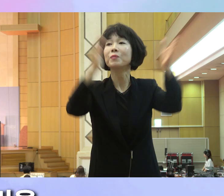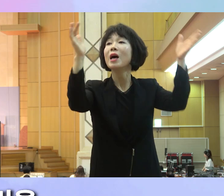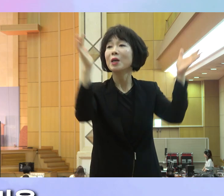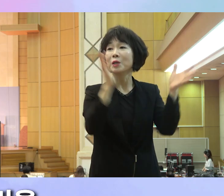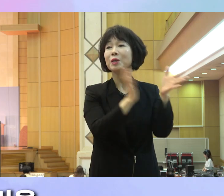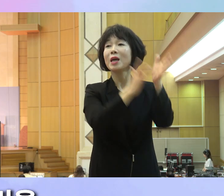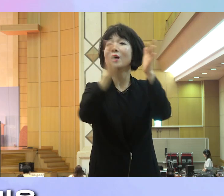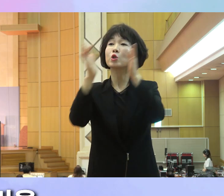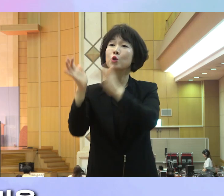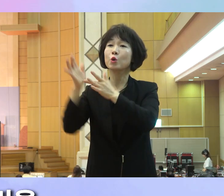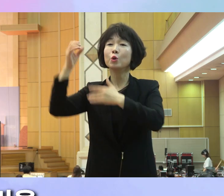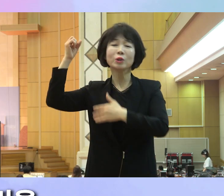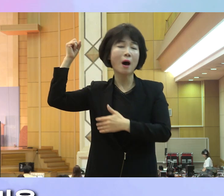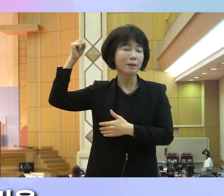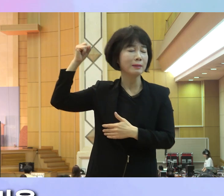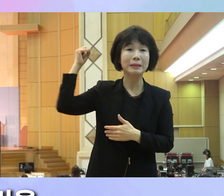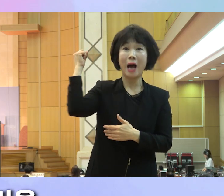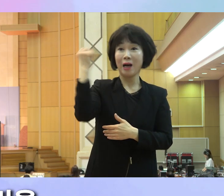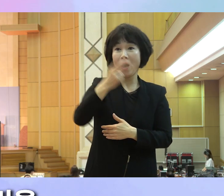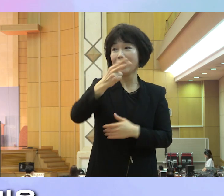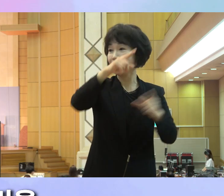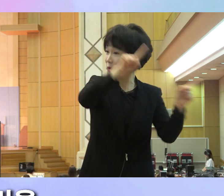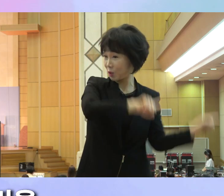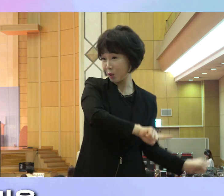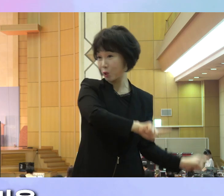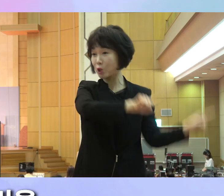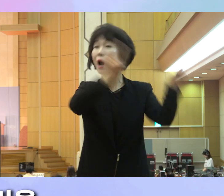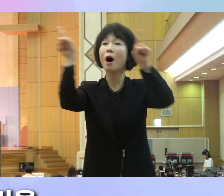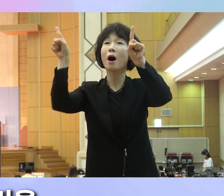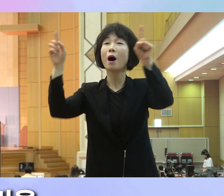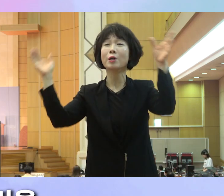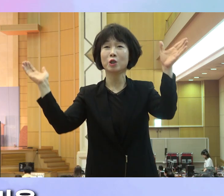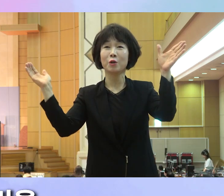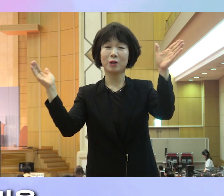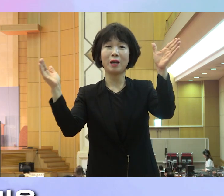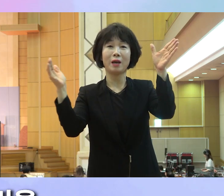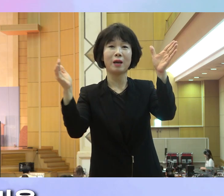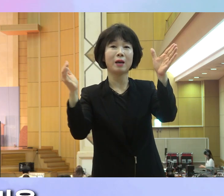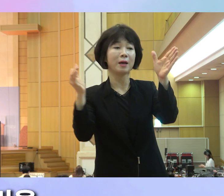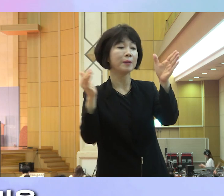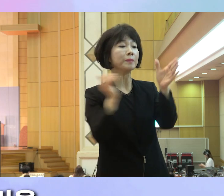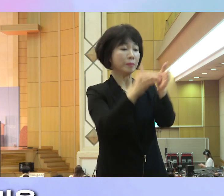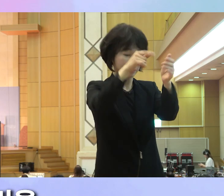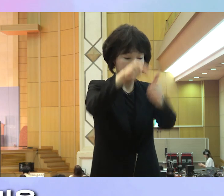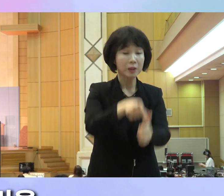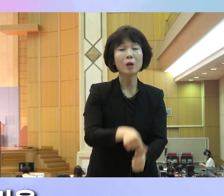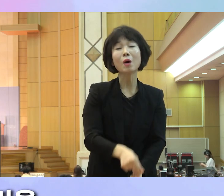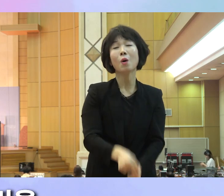사셨네. 예수가 찬양합니다. 호산나